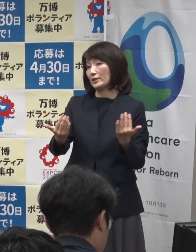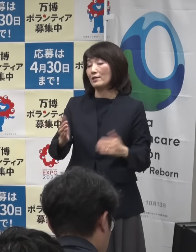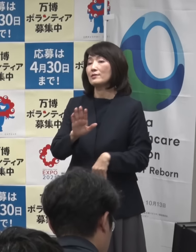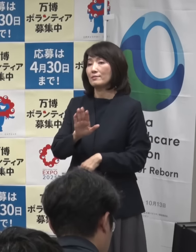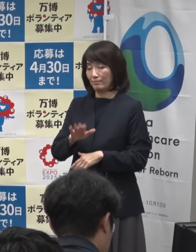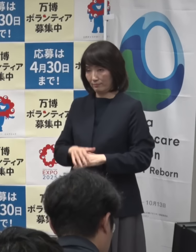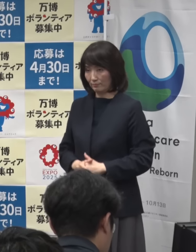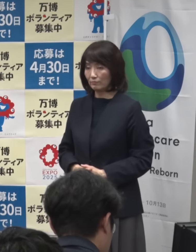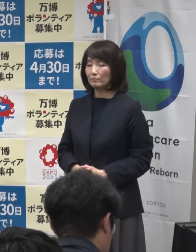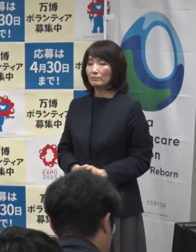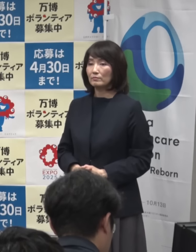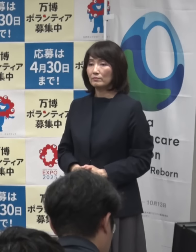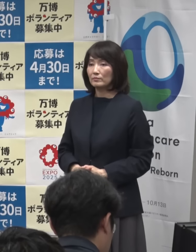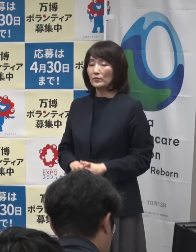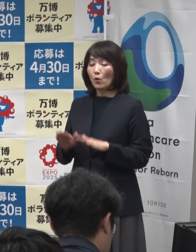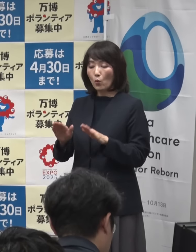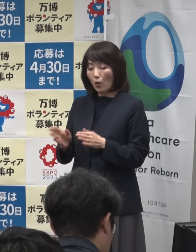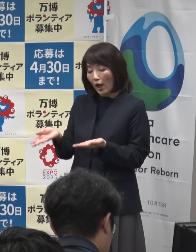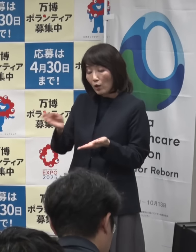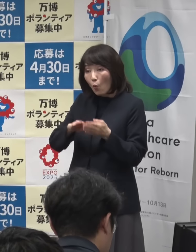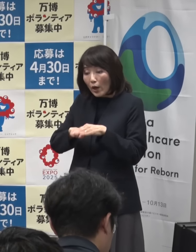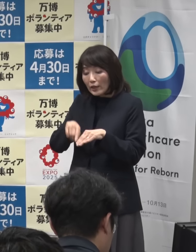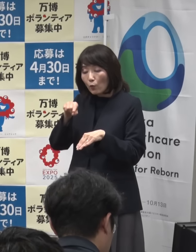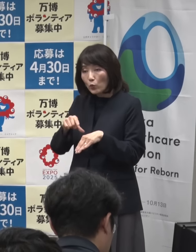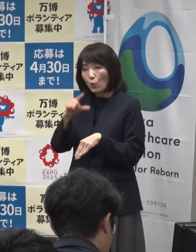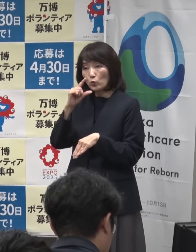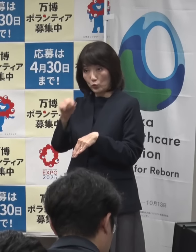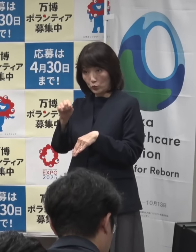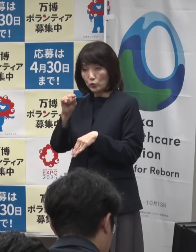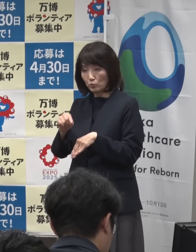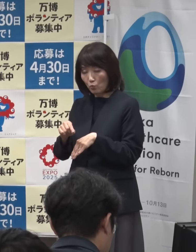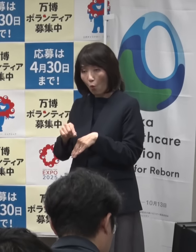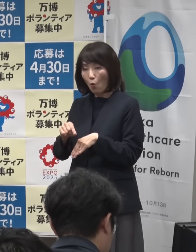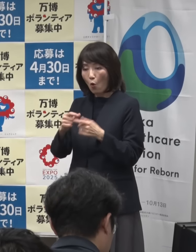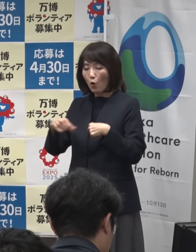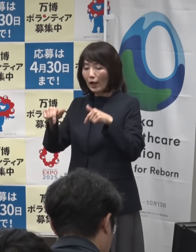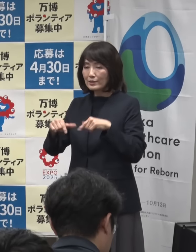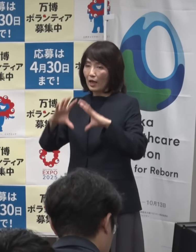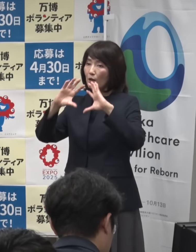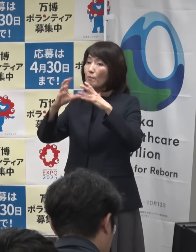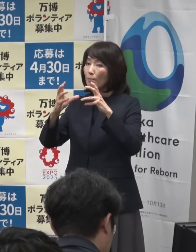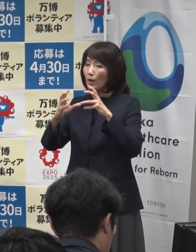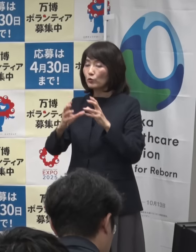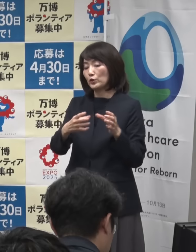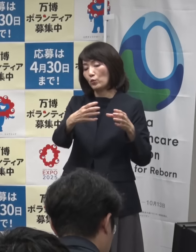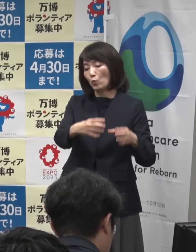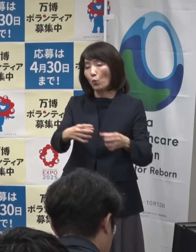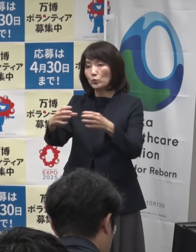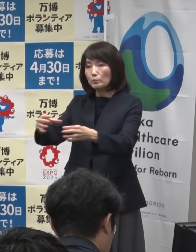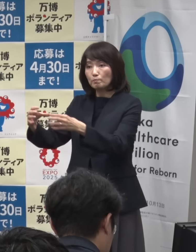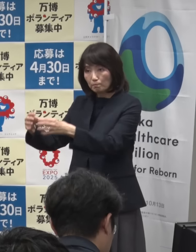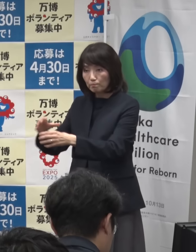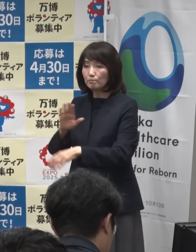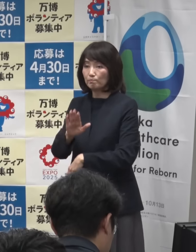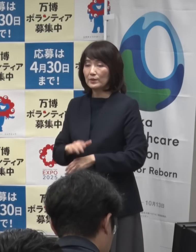。ですので今回おられた折り鶴も2025年の大阪・関西万博で展示をしようと考えています